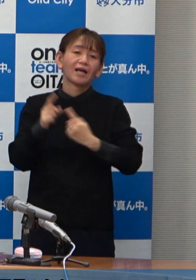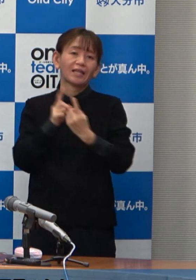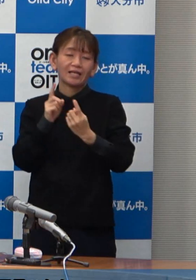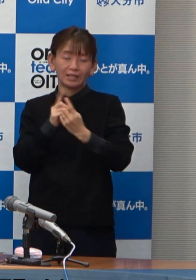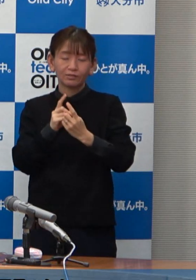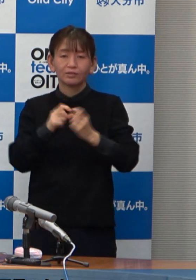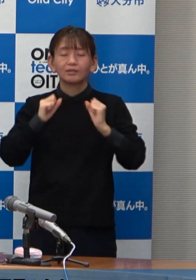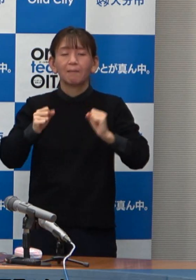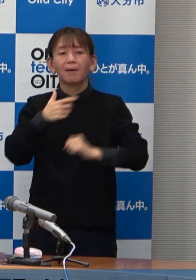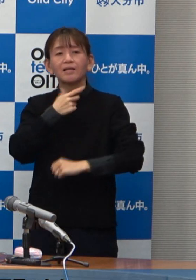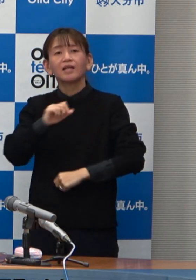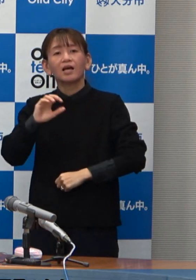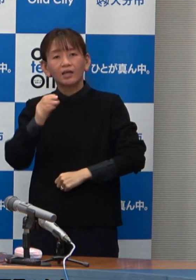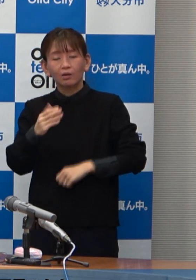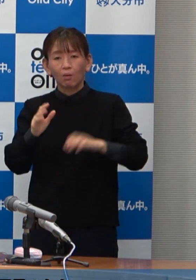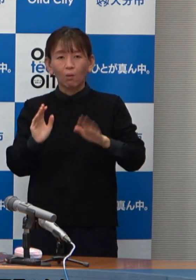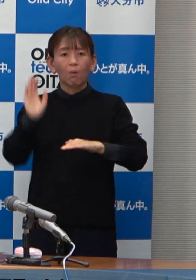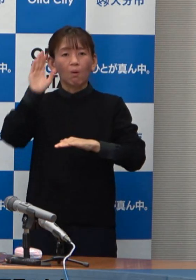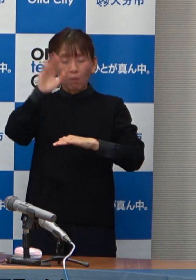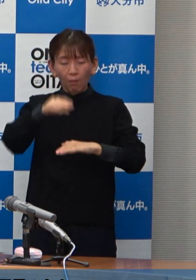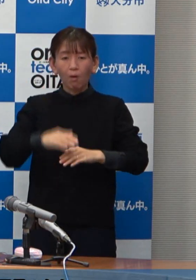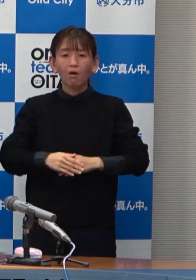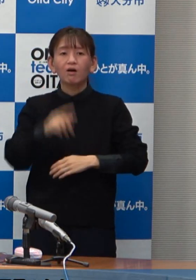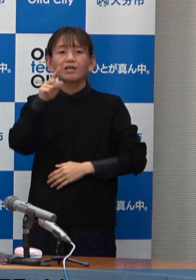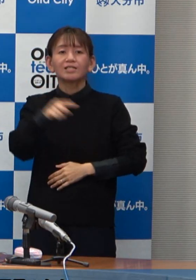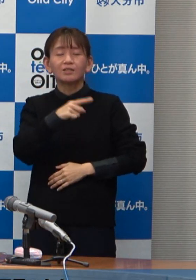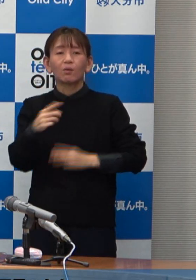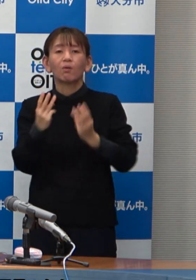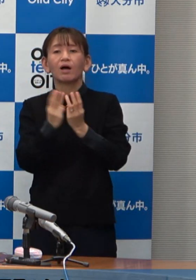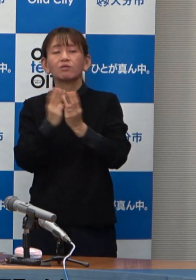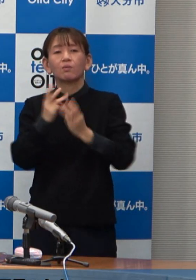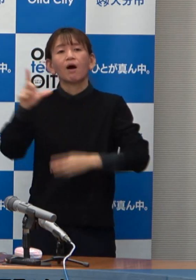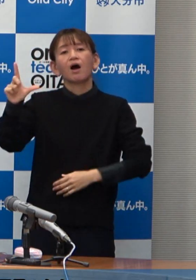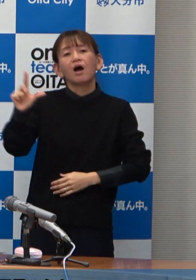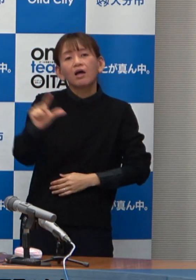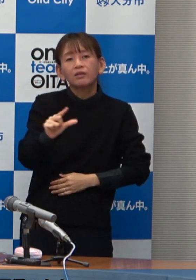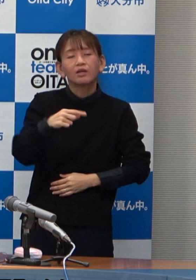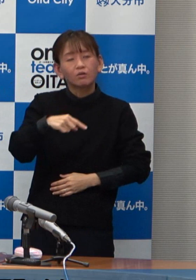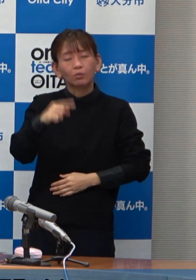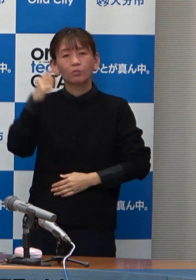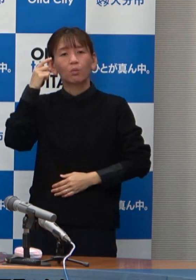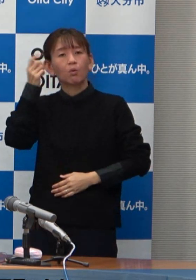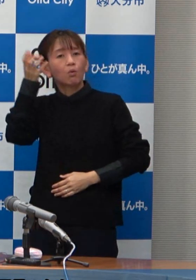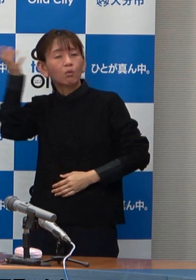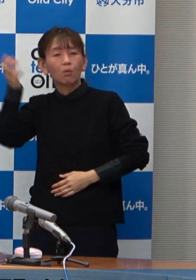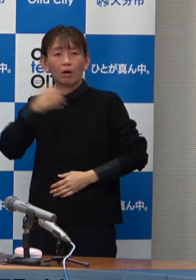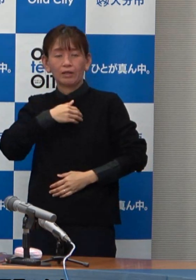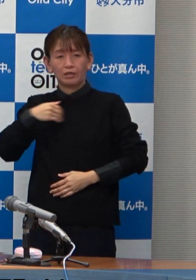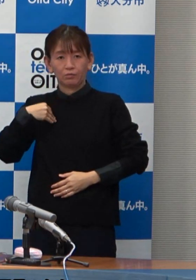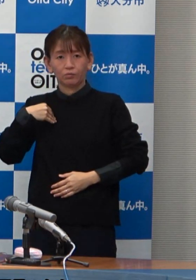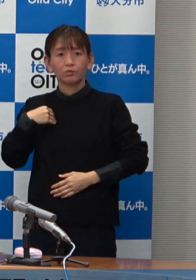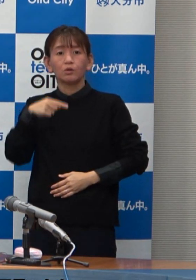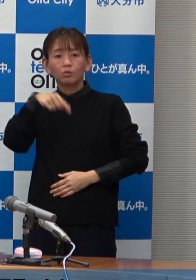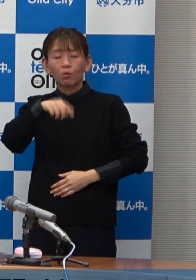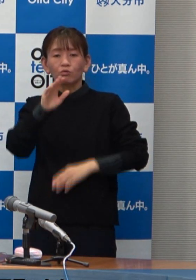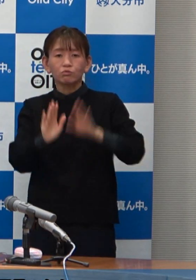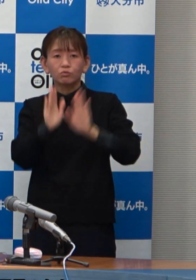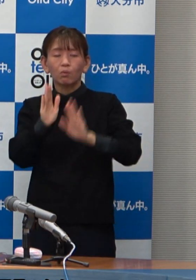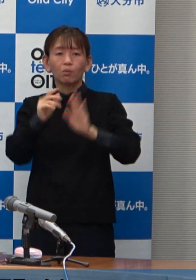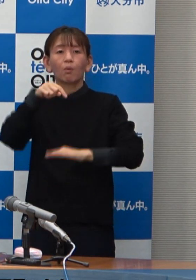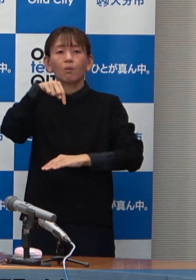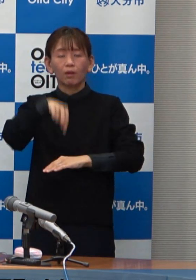ますよ少なくても15歳になるまではそんな中であのやっぱり